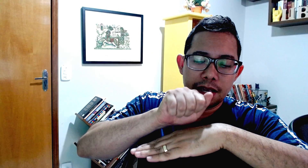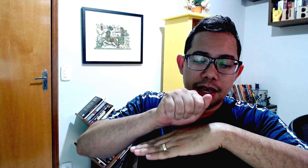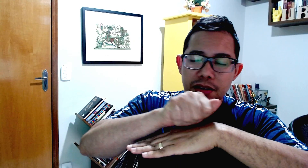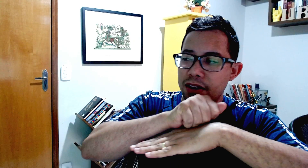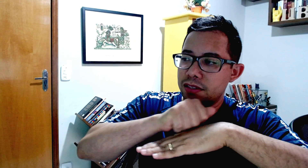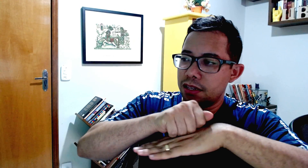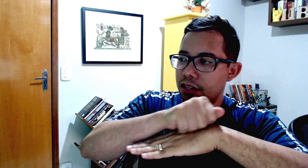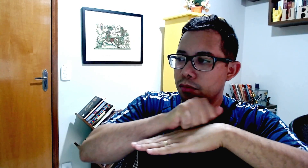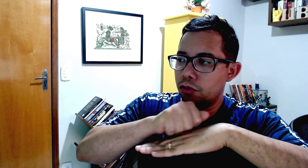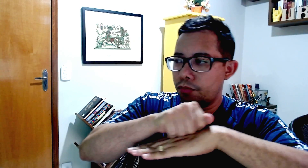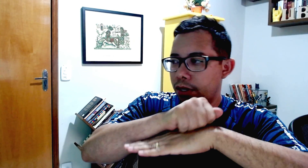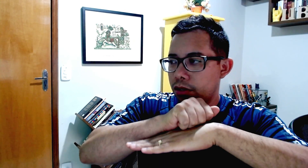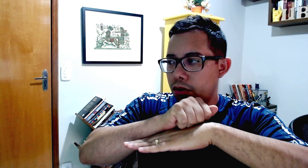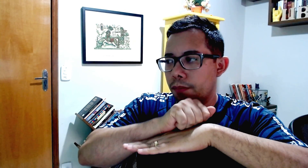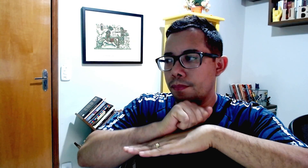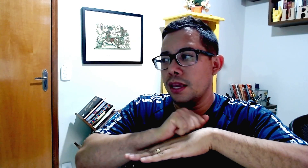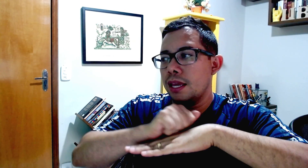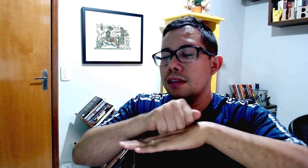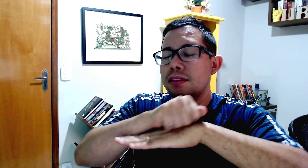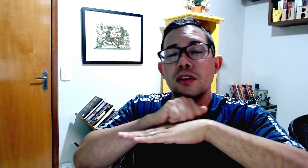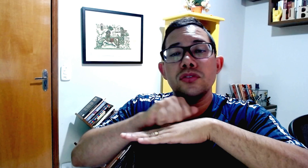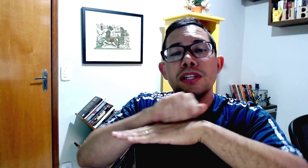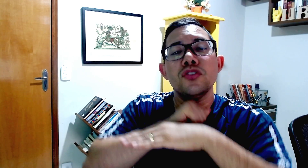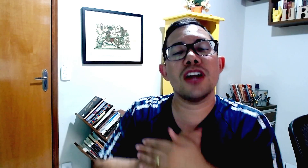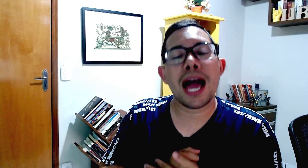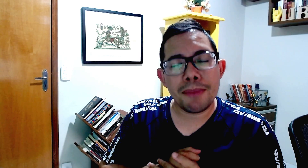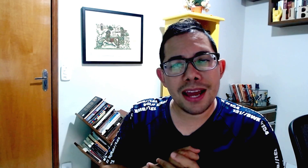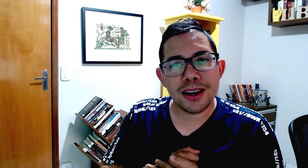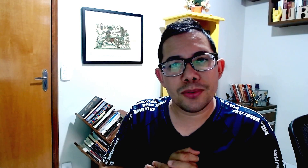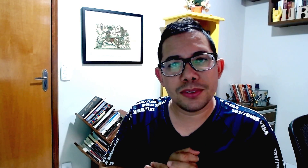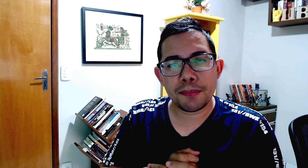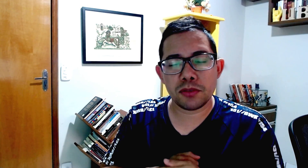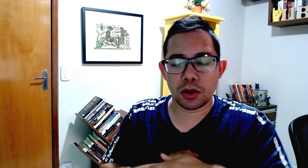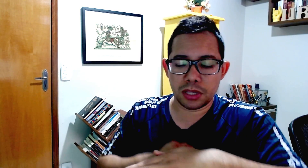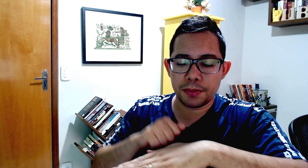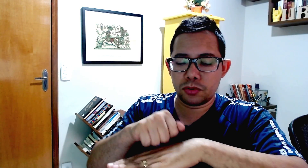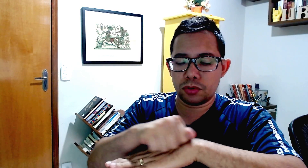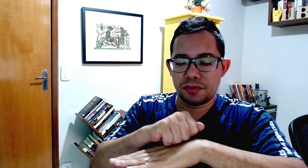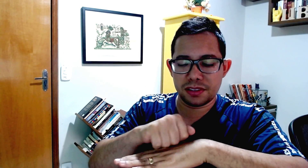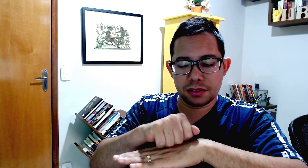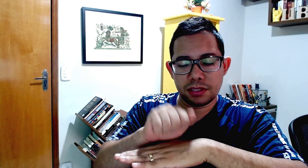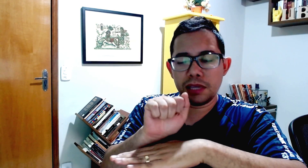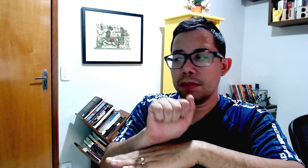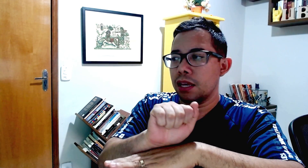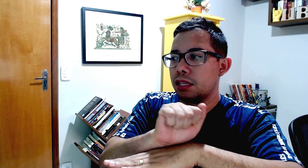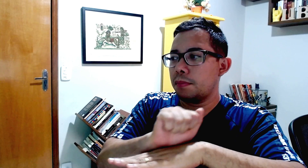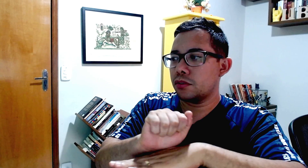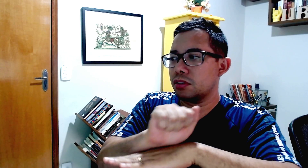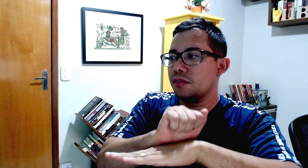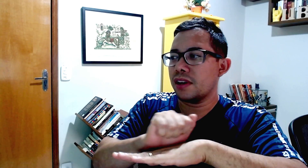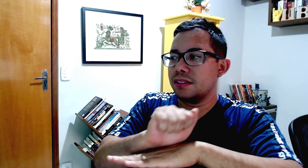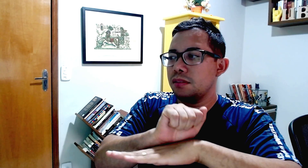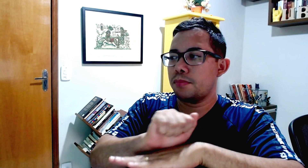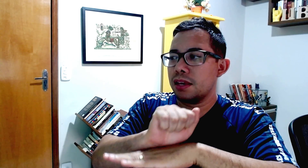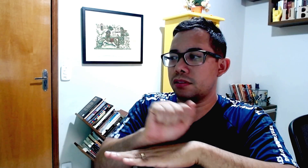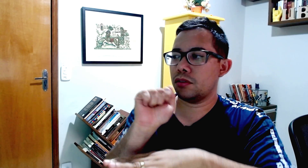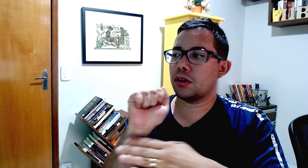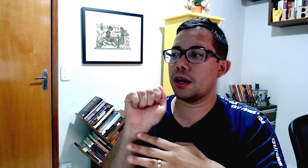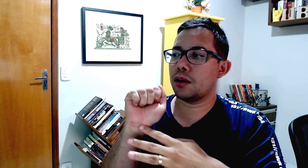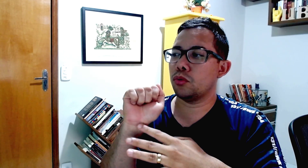aí você faz esse movimento aqui, ó. Esse aqui é o sinal de Abraão, tá, pessoal? Tem pessoas que fazem assim, tem pessoas que fazem em pé assim, ó, com o